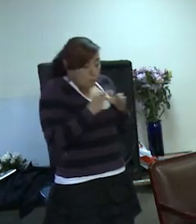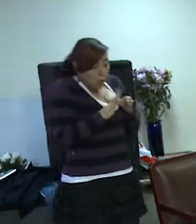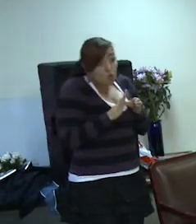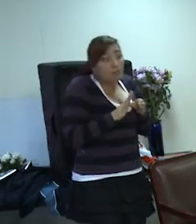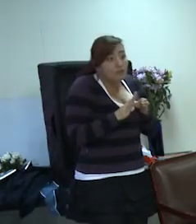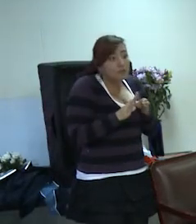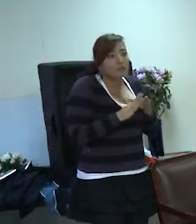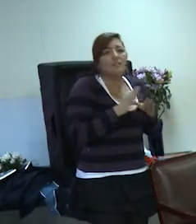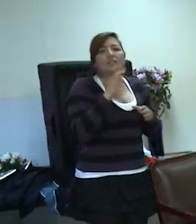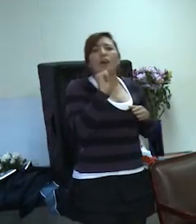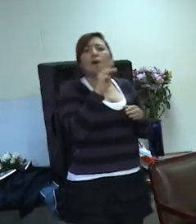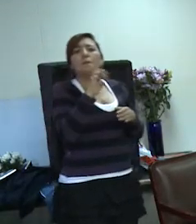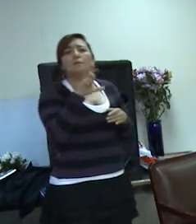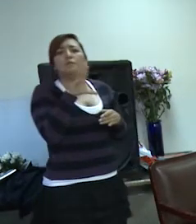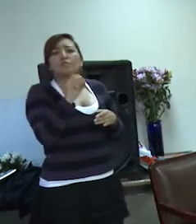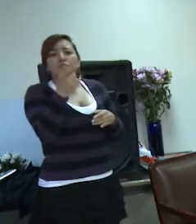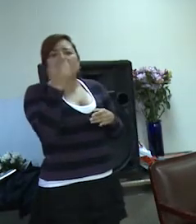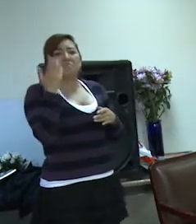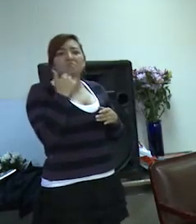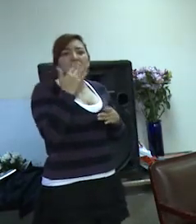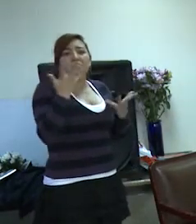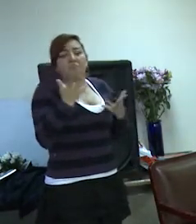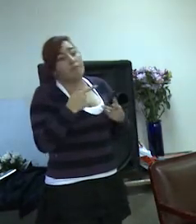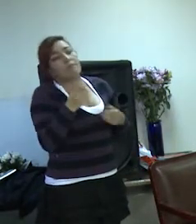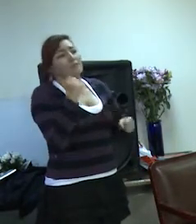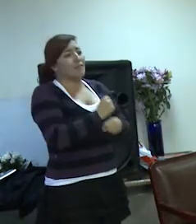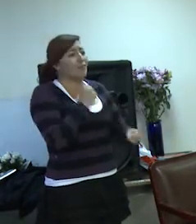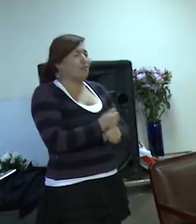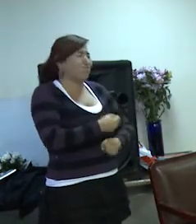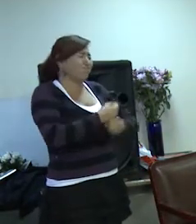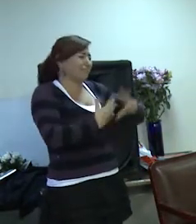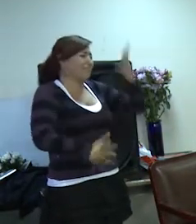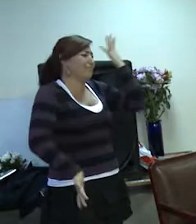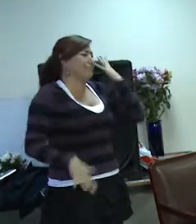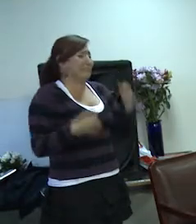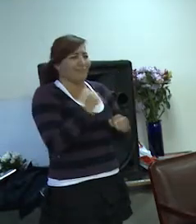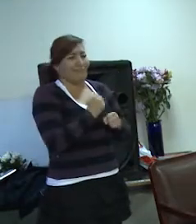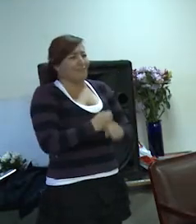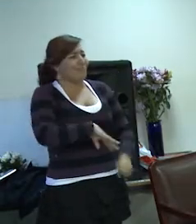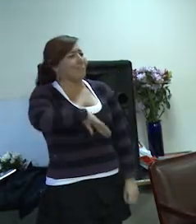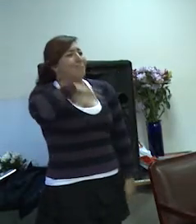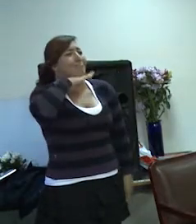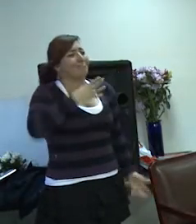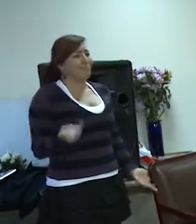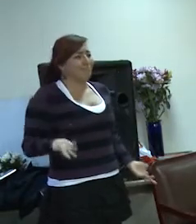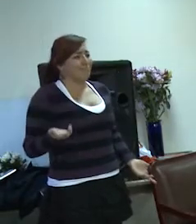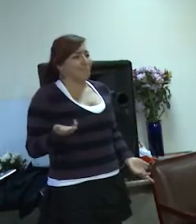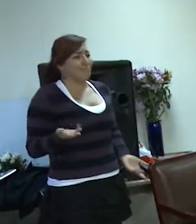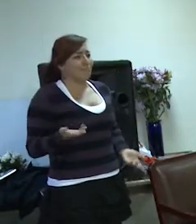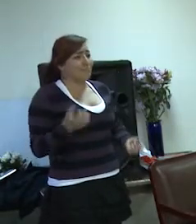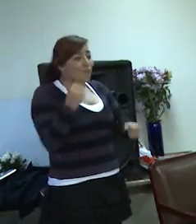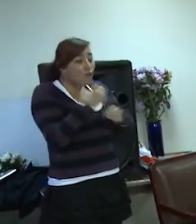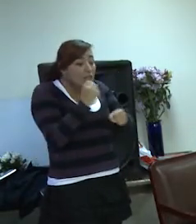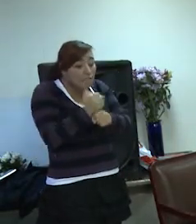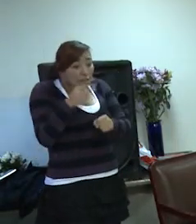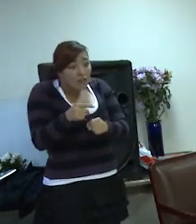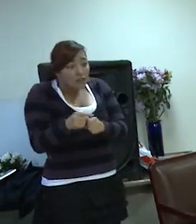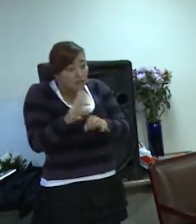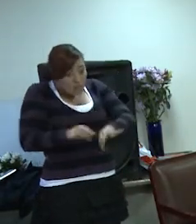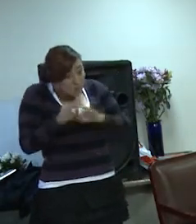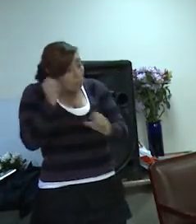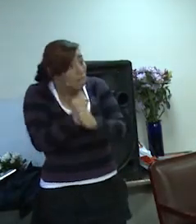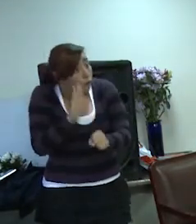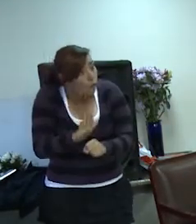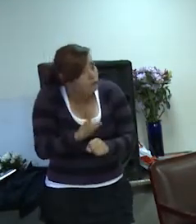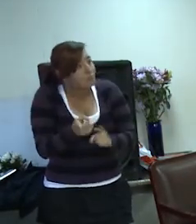Jiménez, Camilo decía, no, pues trabajo mucho, no sé empleo, ¿sí? Que tú decías, pero realmente sí hay un trabajo muy